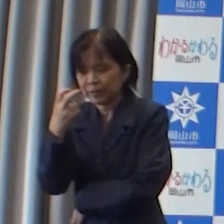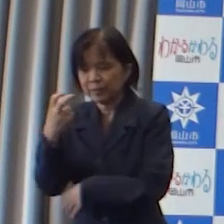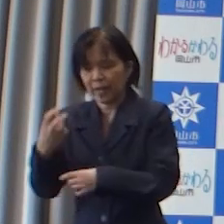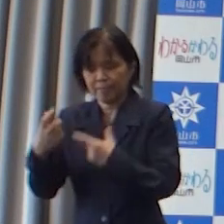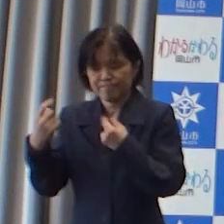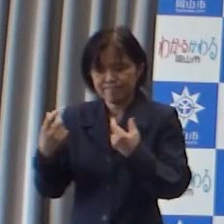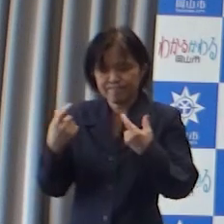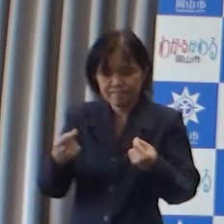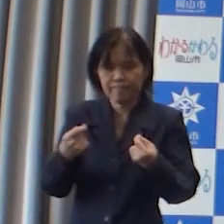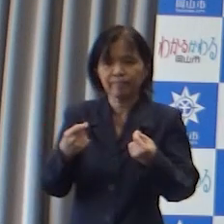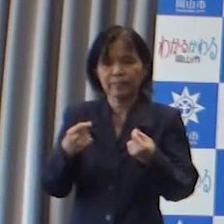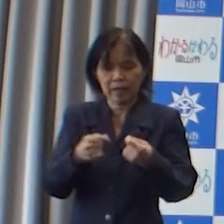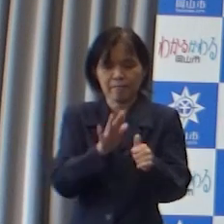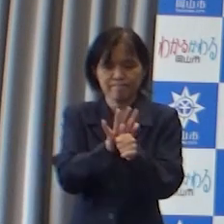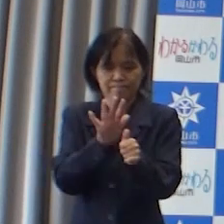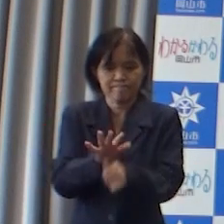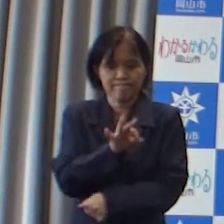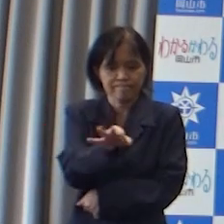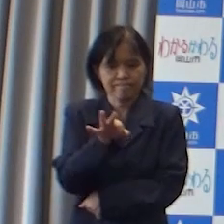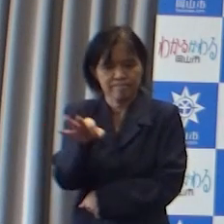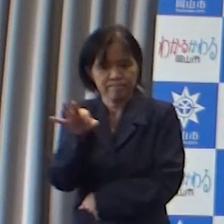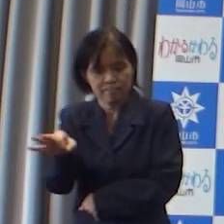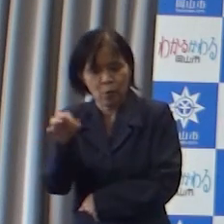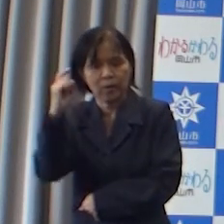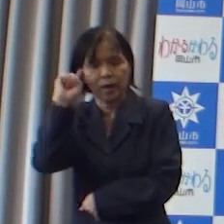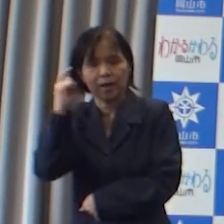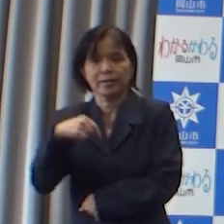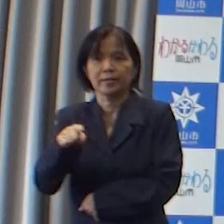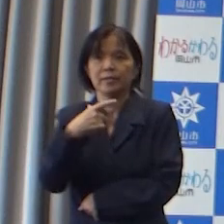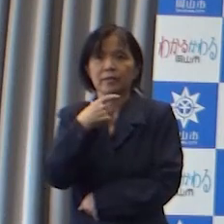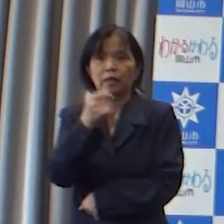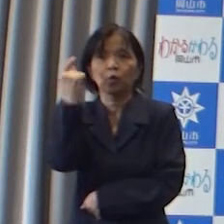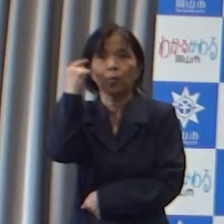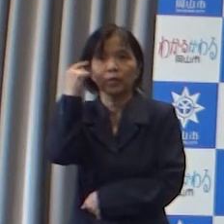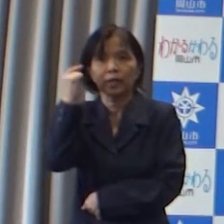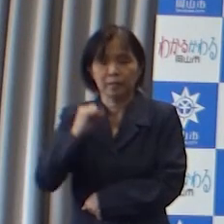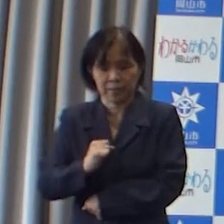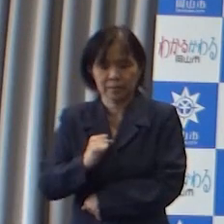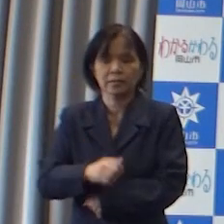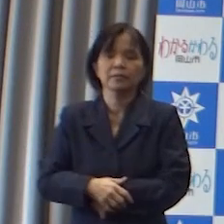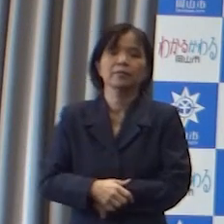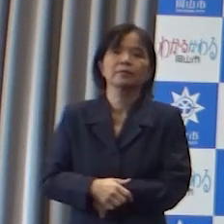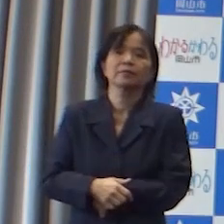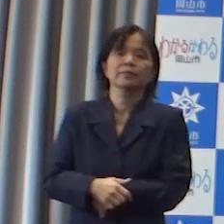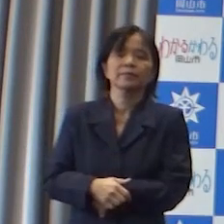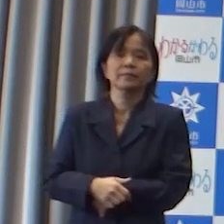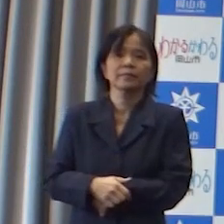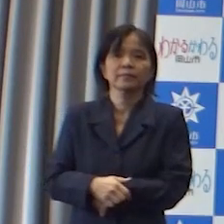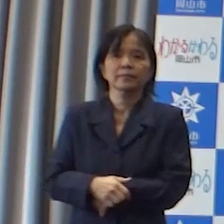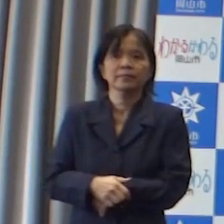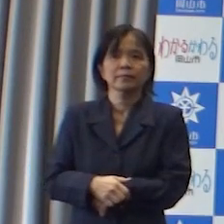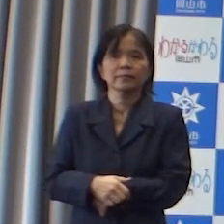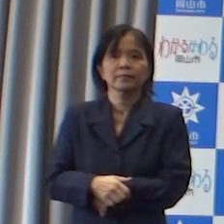に判断をしていきたいというように思っているところであります。それからいくつか